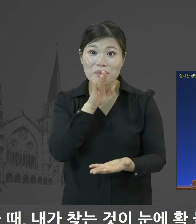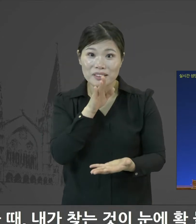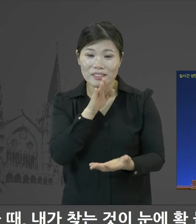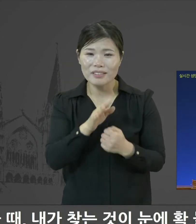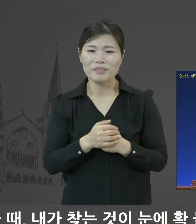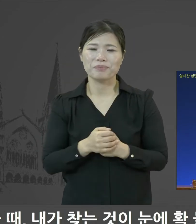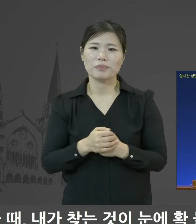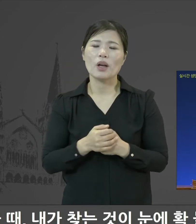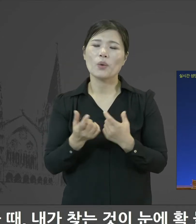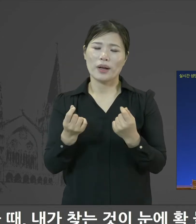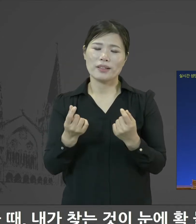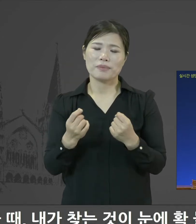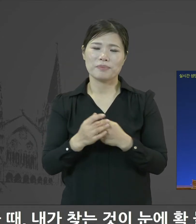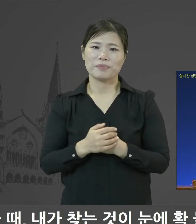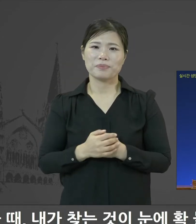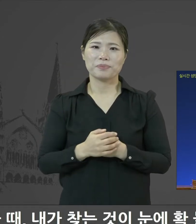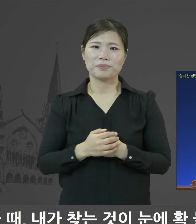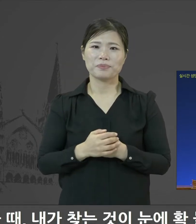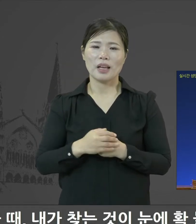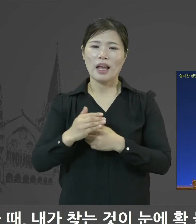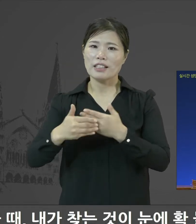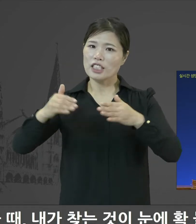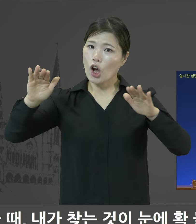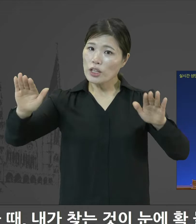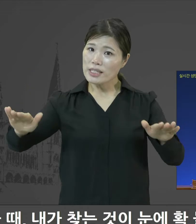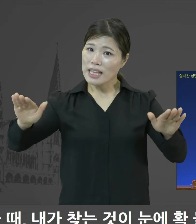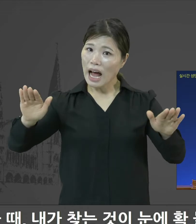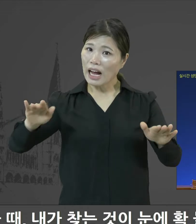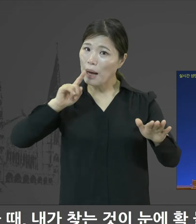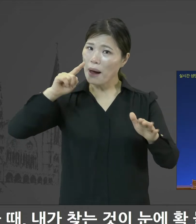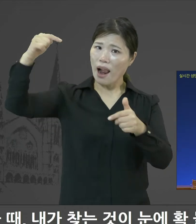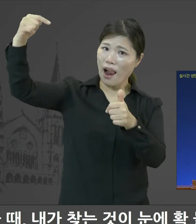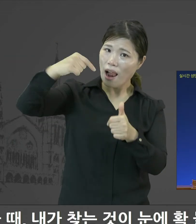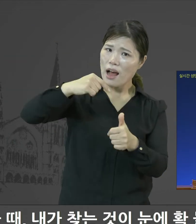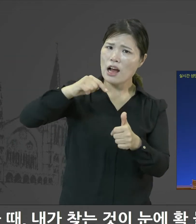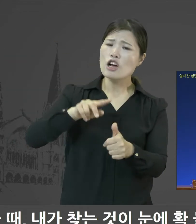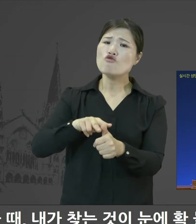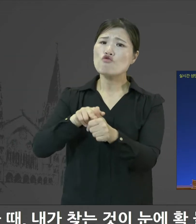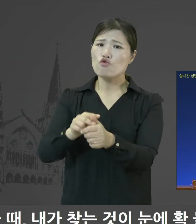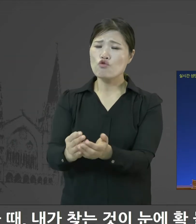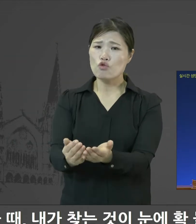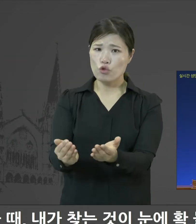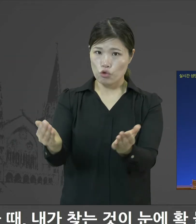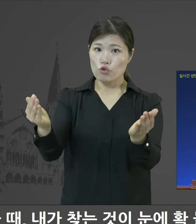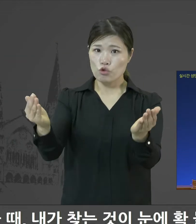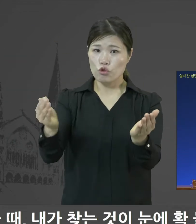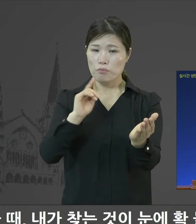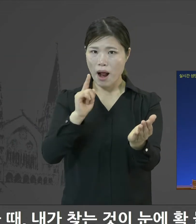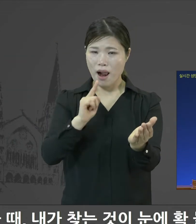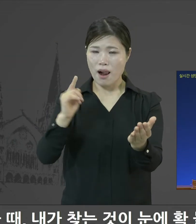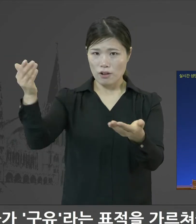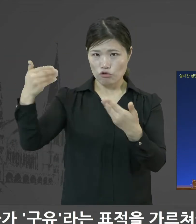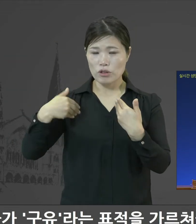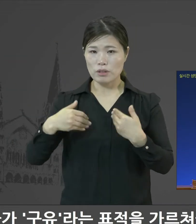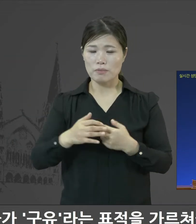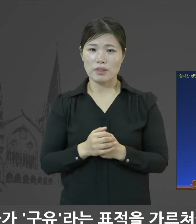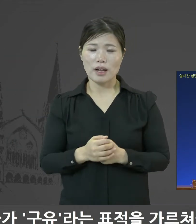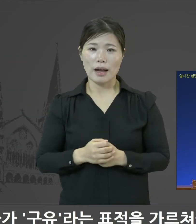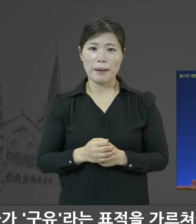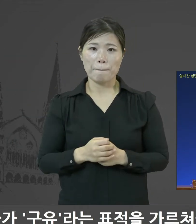천사가 구유라는 표적을 가르쳐 줬습니다. 예수님이 구유 위에 누워 계셨다는 것도 이렇게 보니까